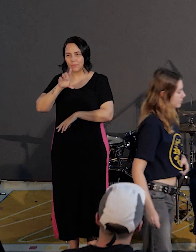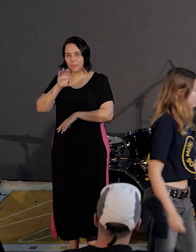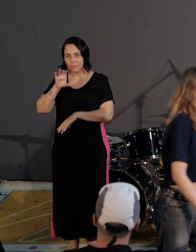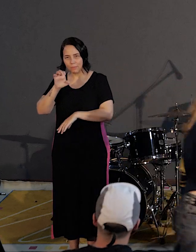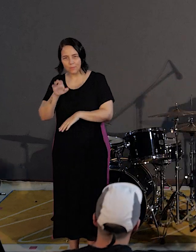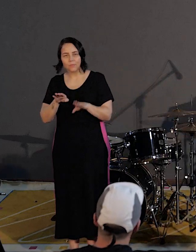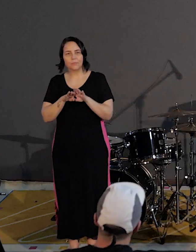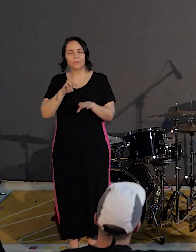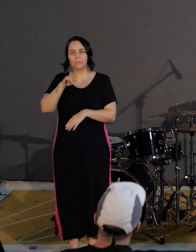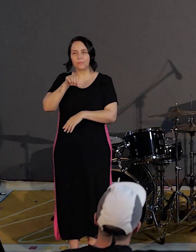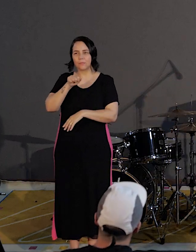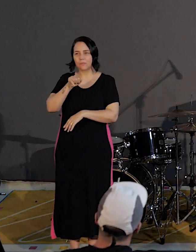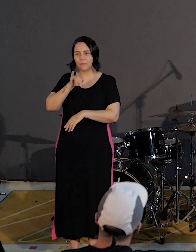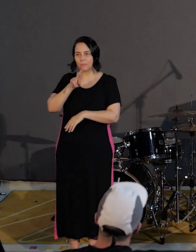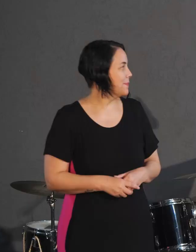Clara.